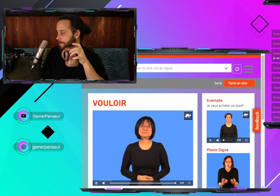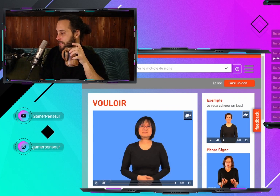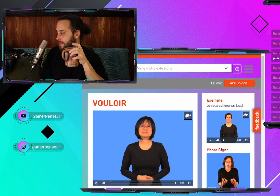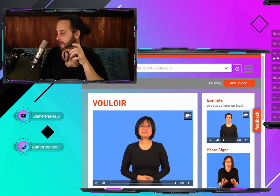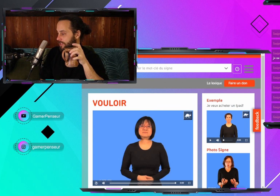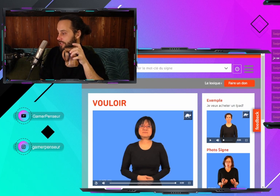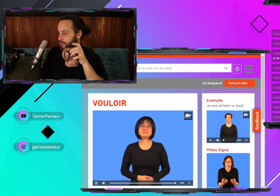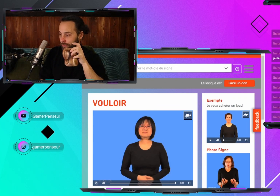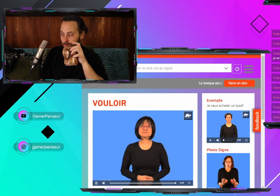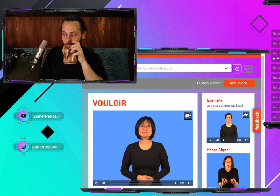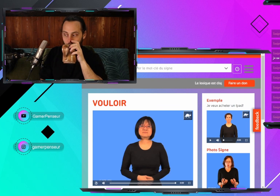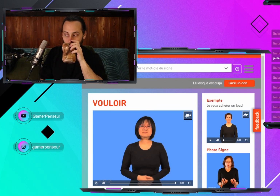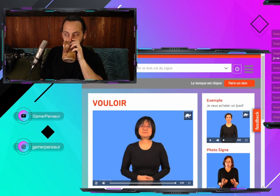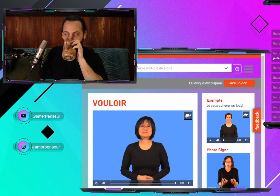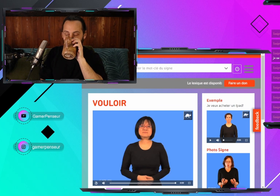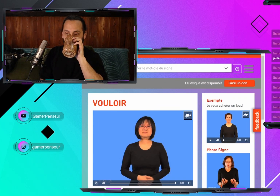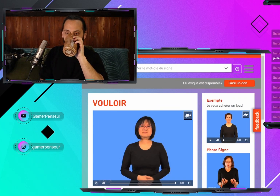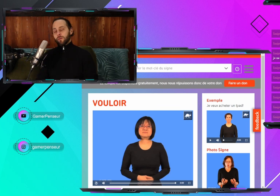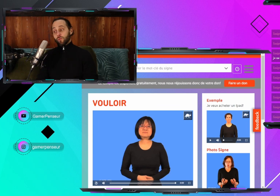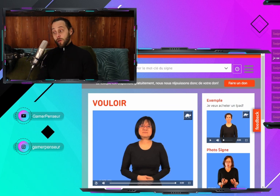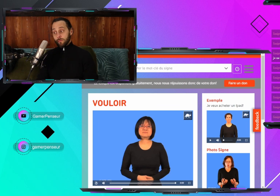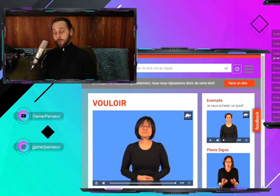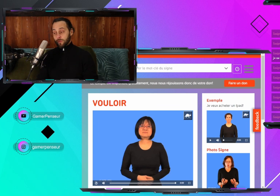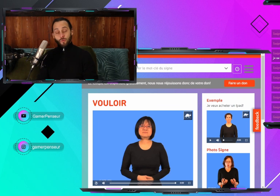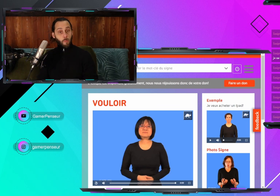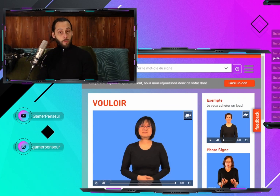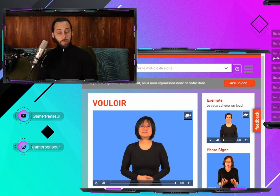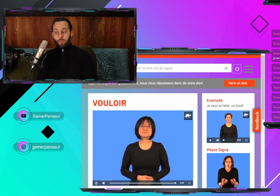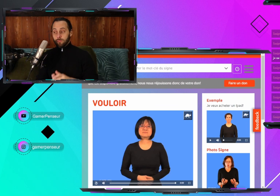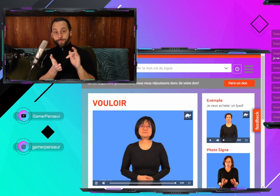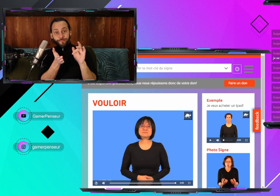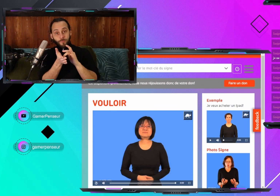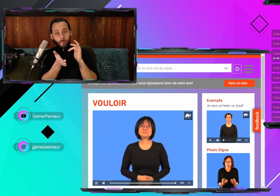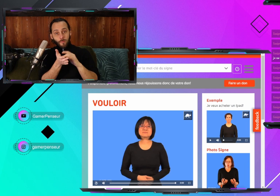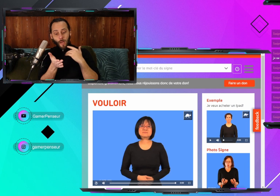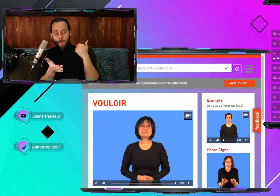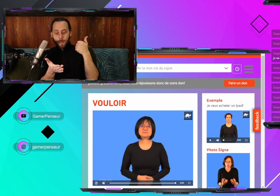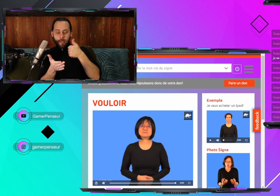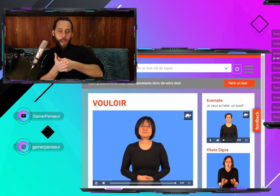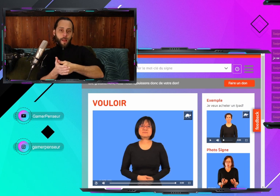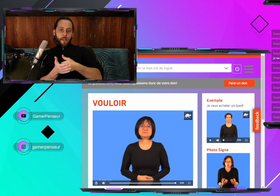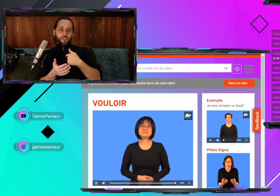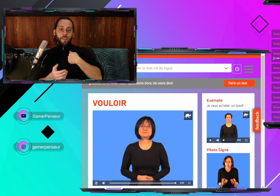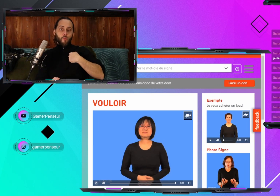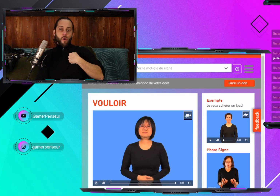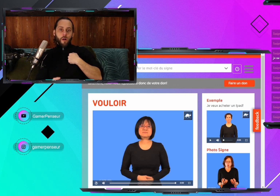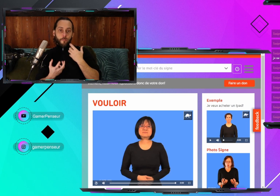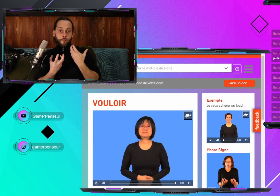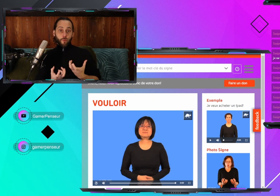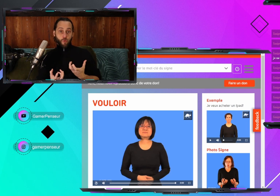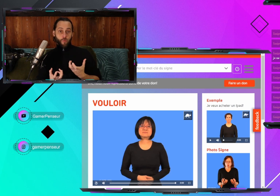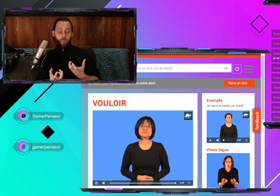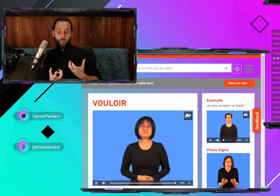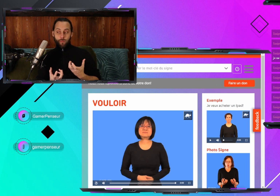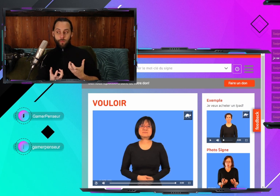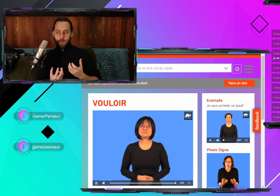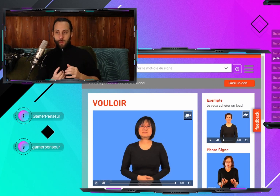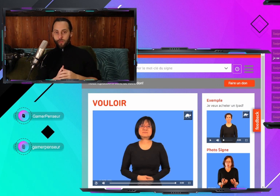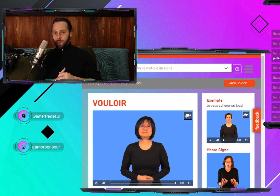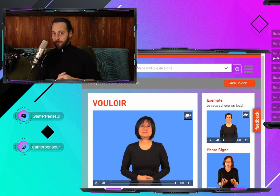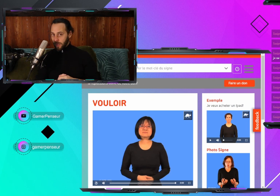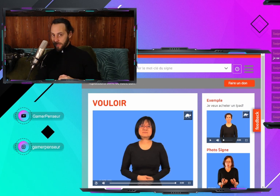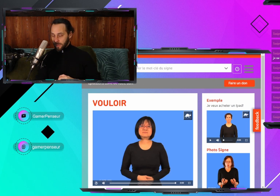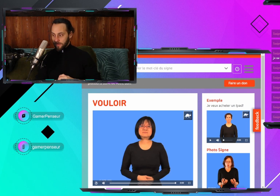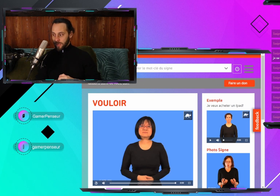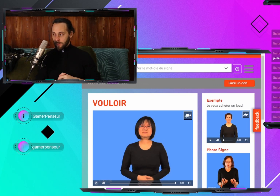Un iPad acheté, je veux. Ouais, sûrement. iPad acheté, moi, veux.